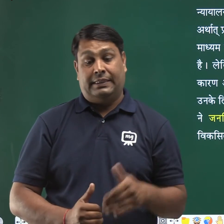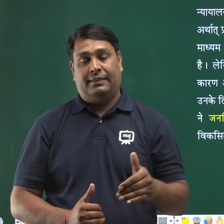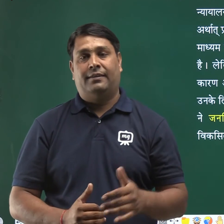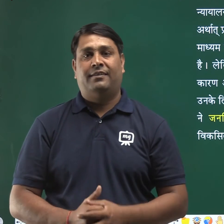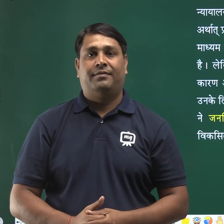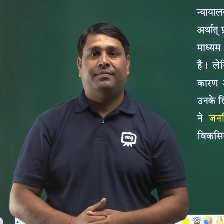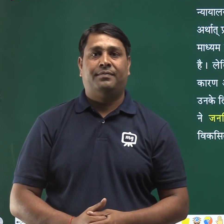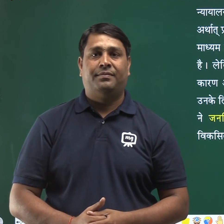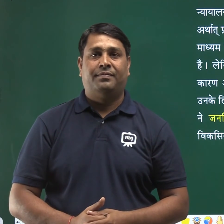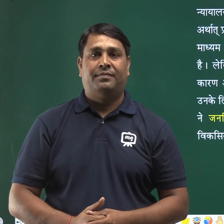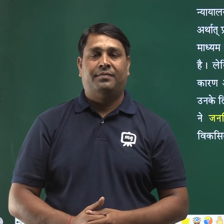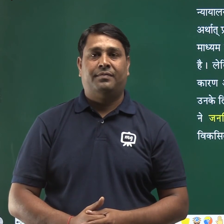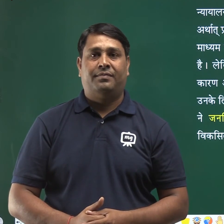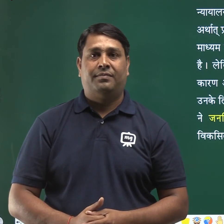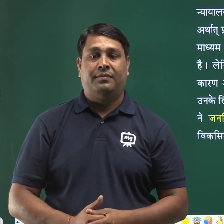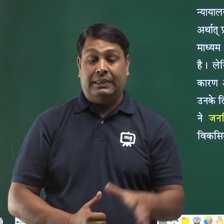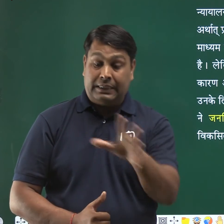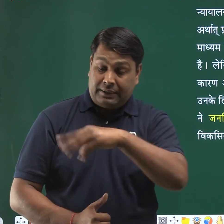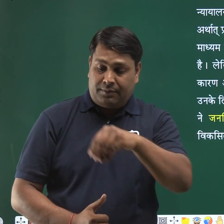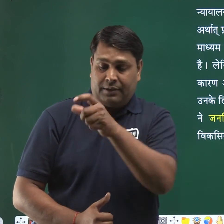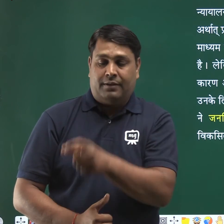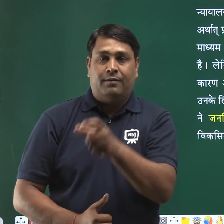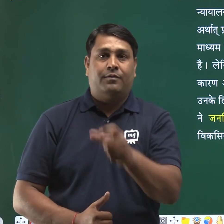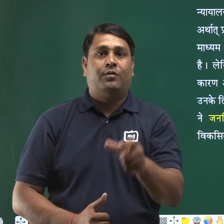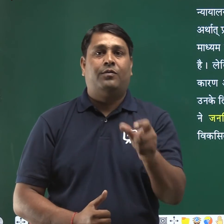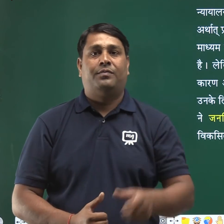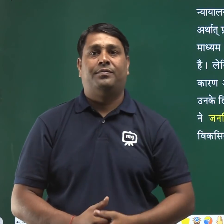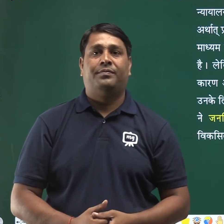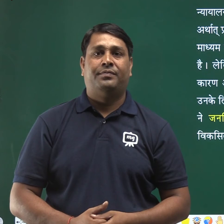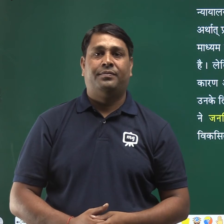अर्थात प्रत्येक नागरिक को